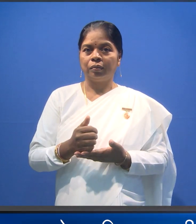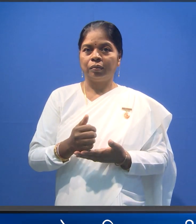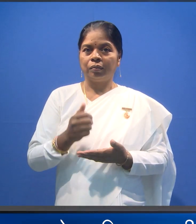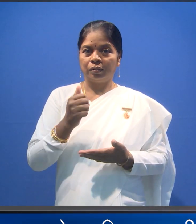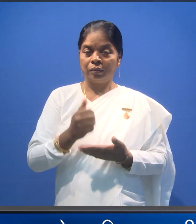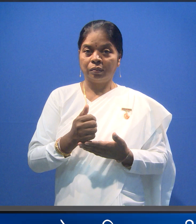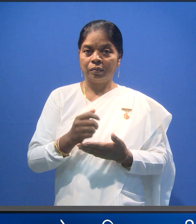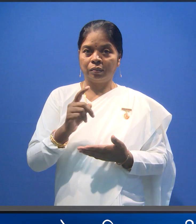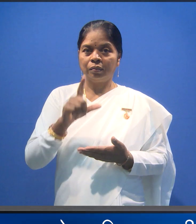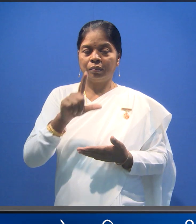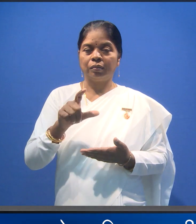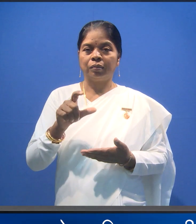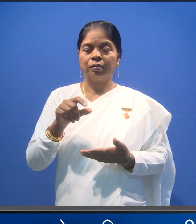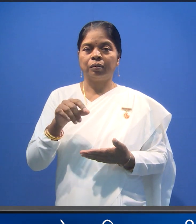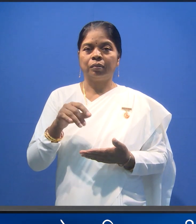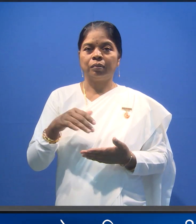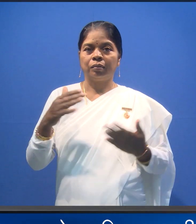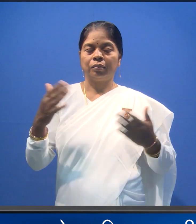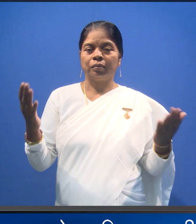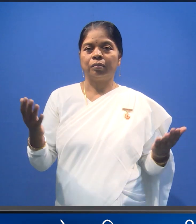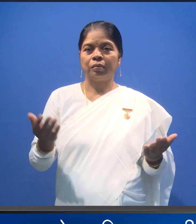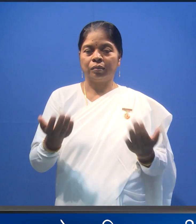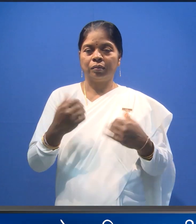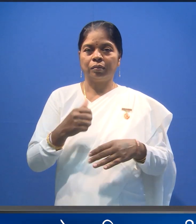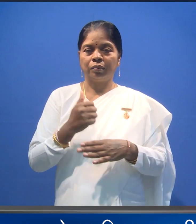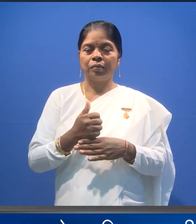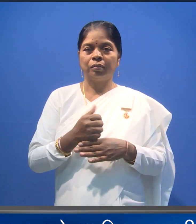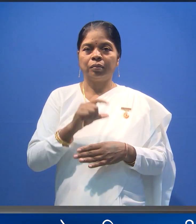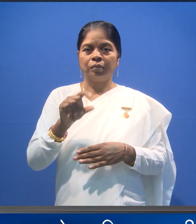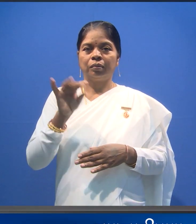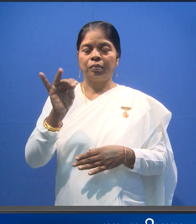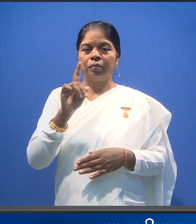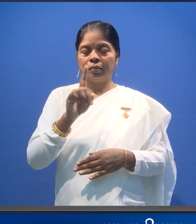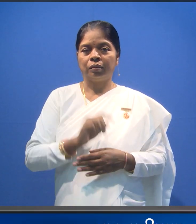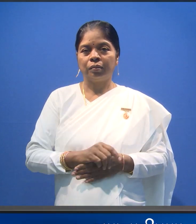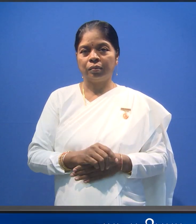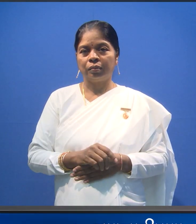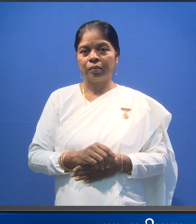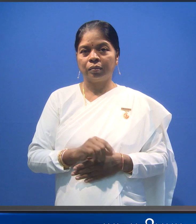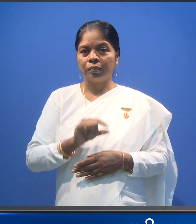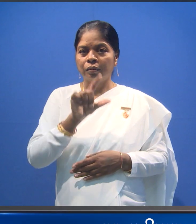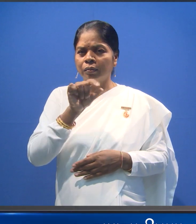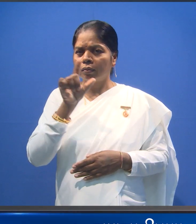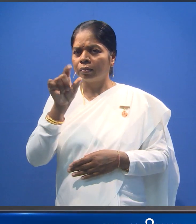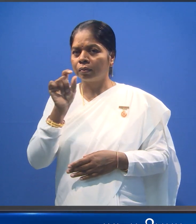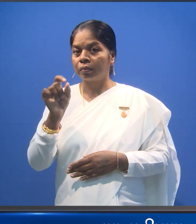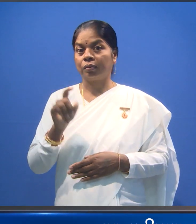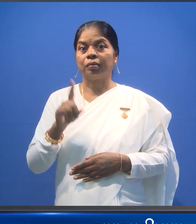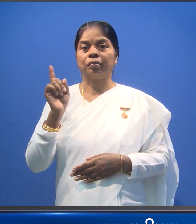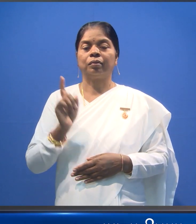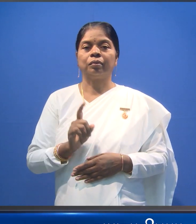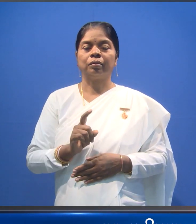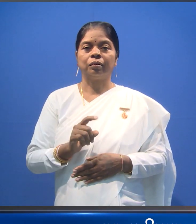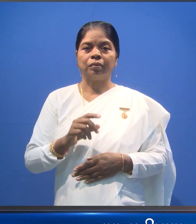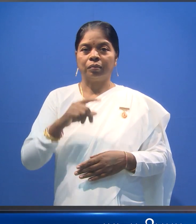नेतृत्व कलेच्या विकासासाठी धारण करण्यास मुख्य गुण: 1. गुणग्राहीपणा.